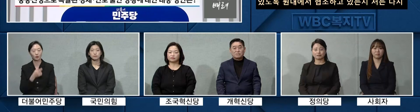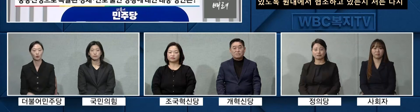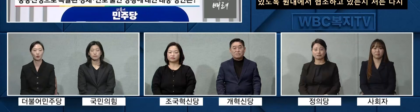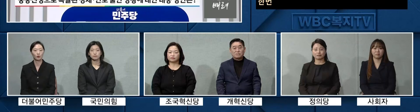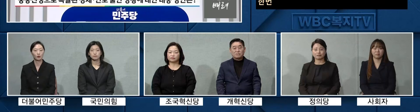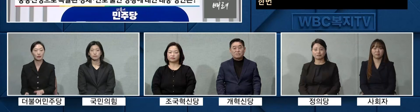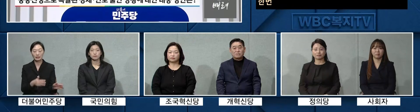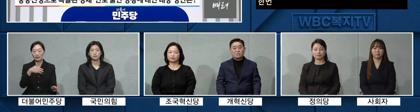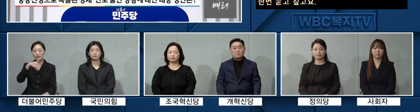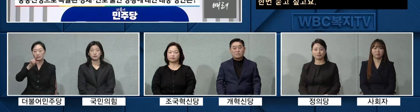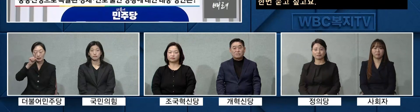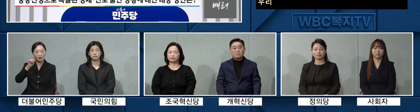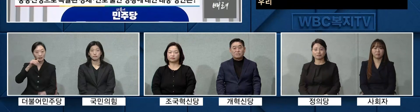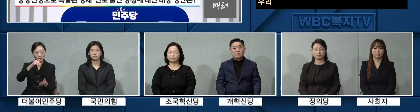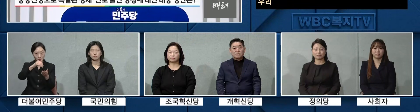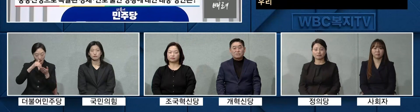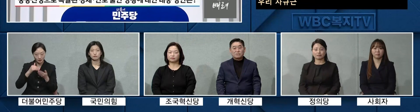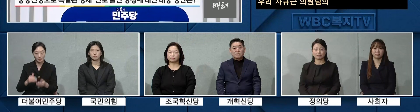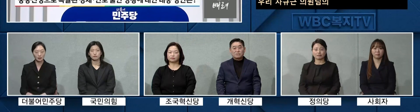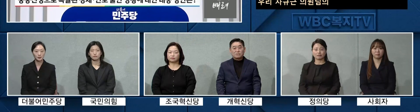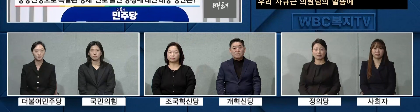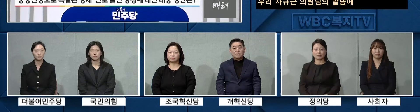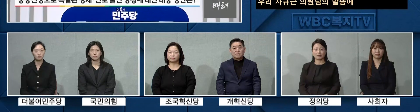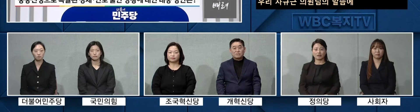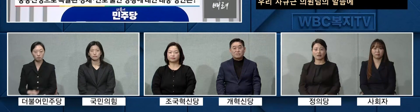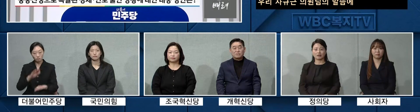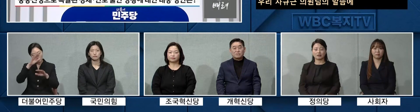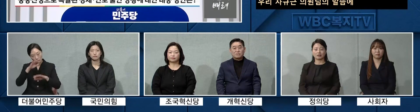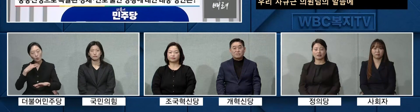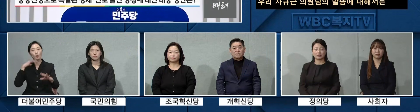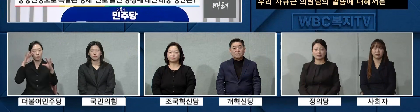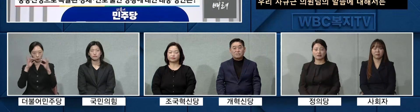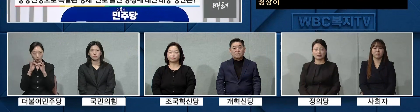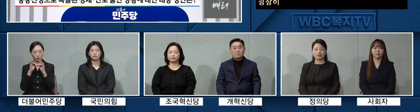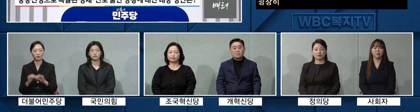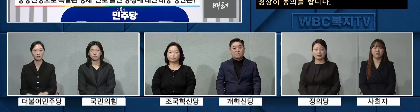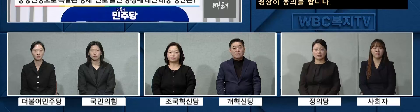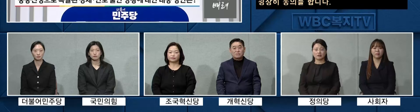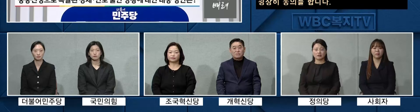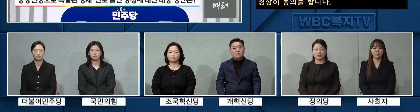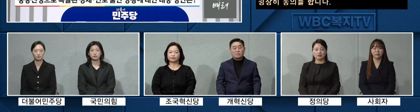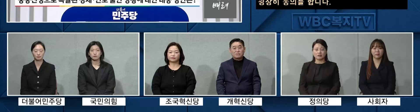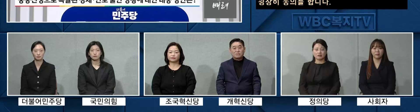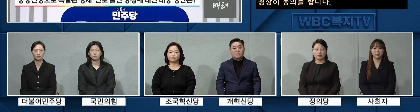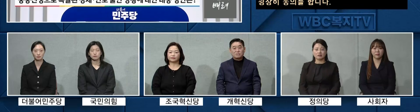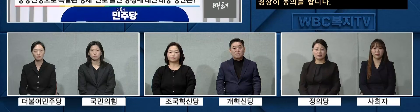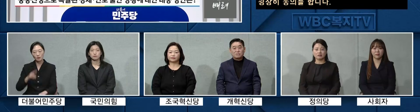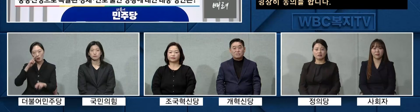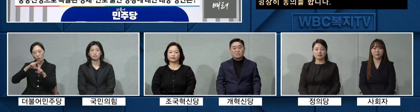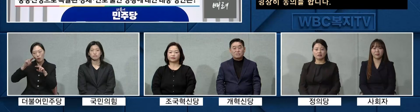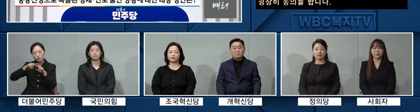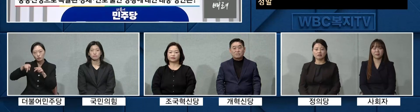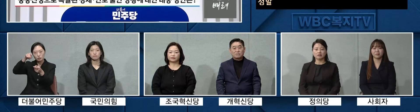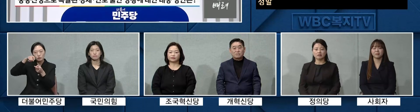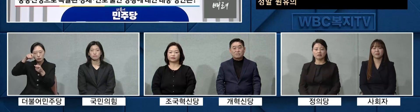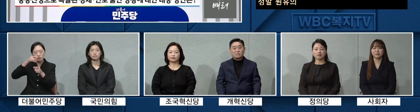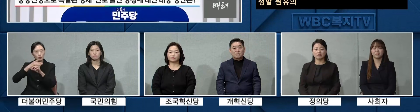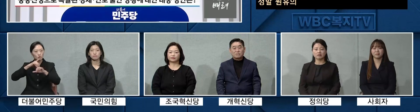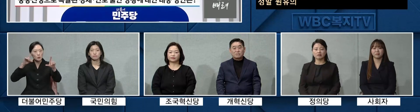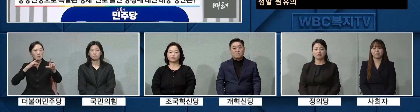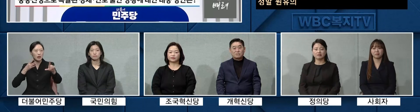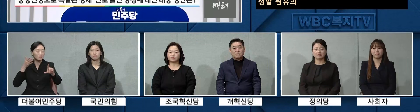차규근 의원님의 말씀에 대해서는 굉장히 동의를 합니다. 정말 원유의 다변화 문제는 수십 년